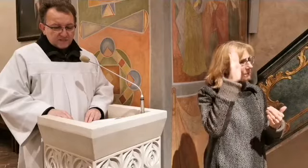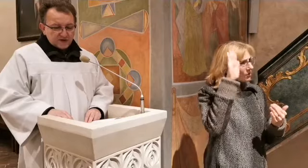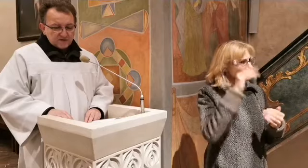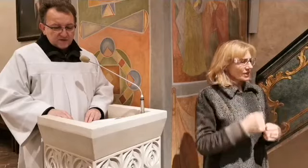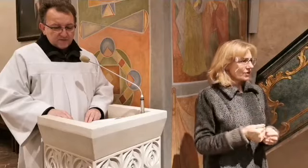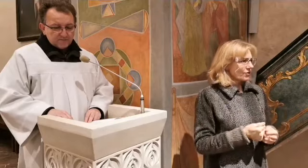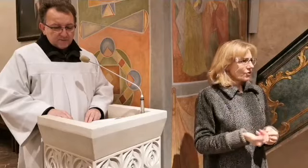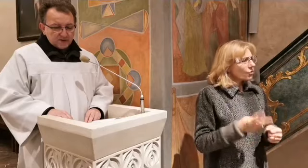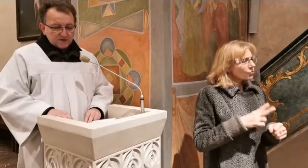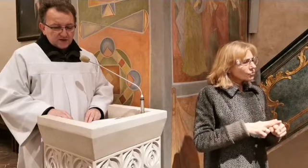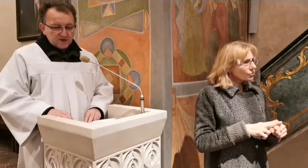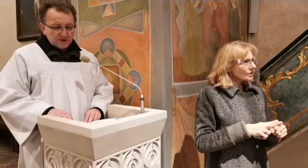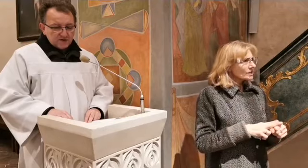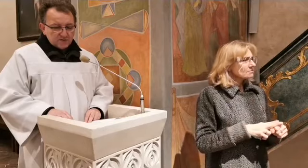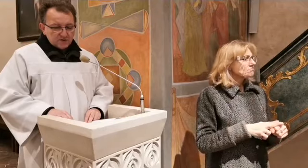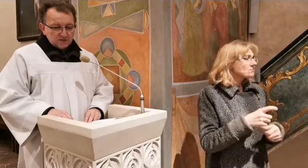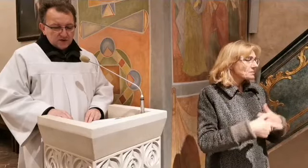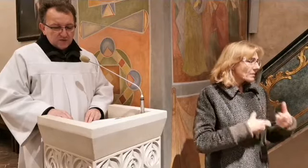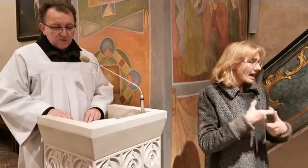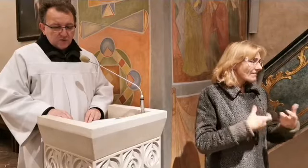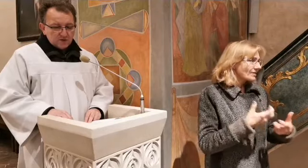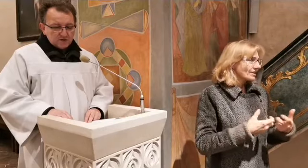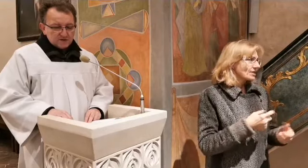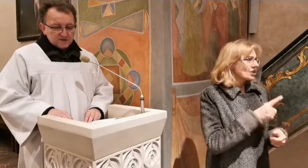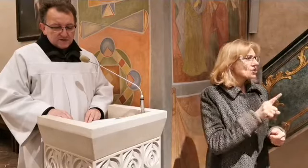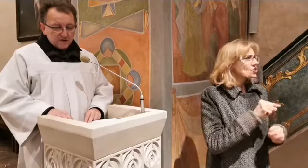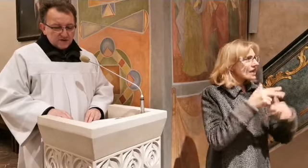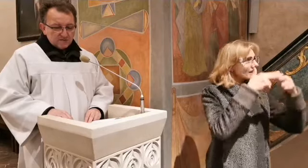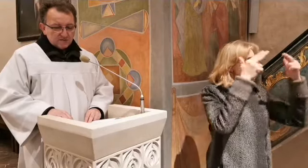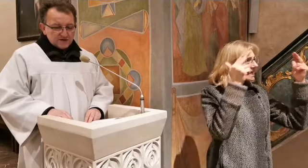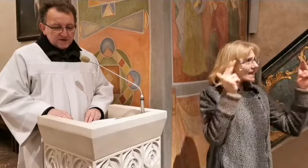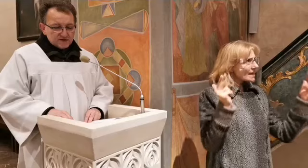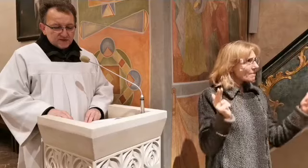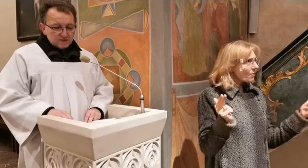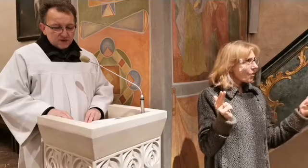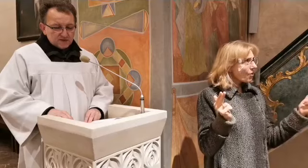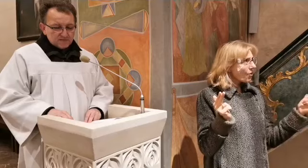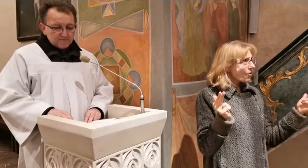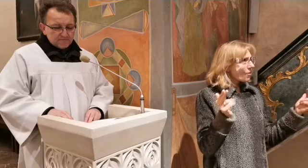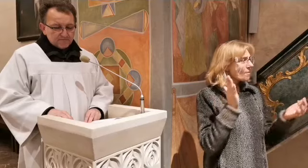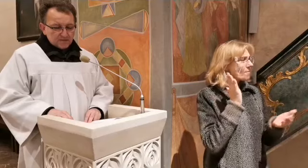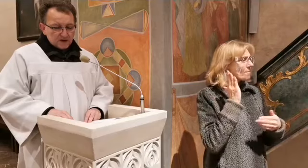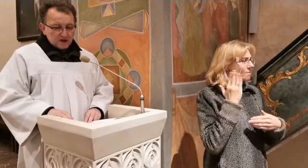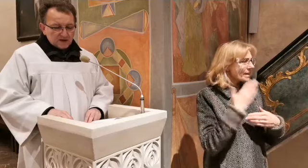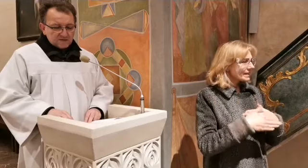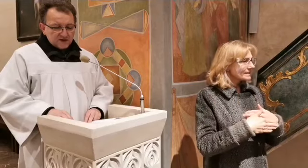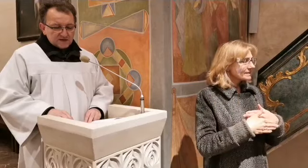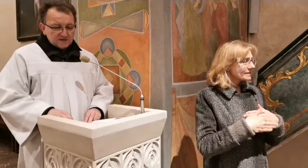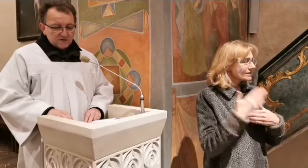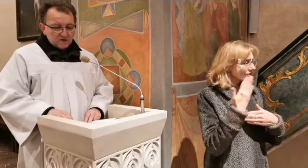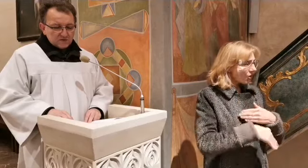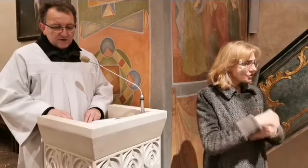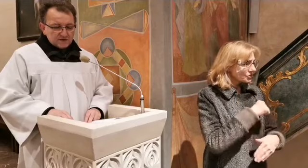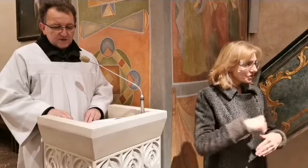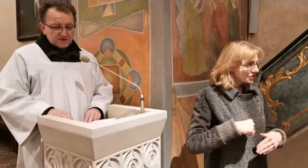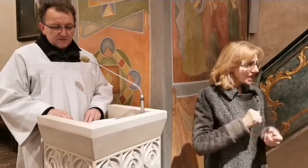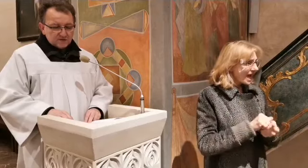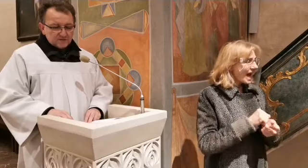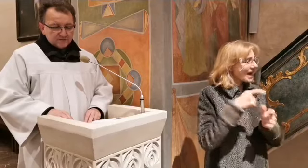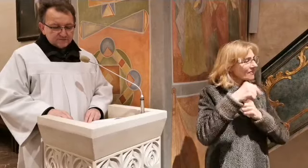który sprawi, że niebo płonąc pójdzie na zagładę, a gwiazdy w ogniu